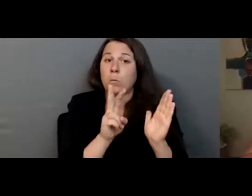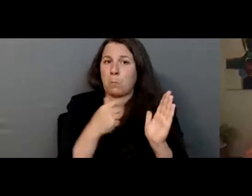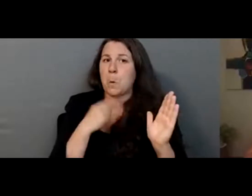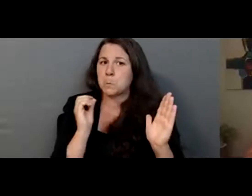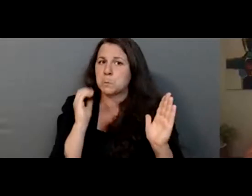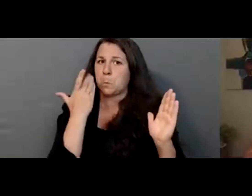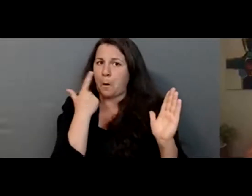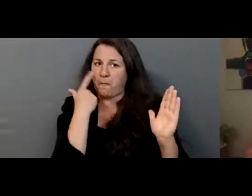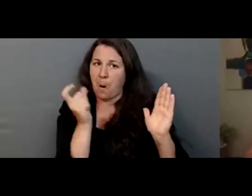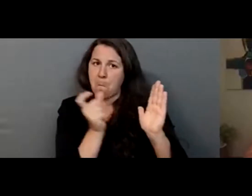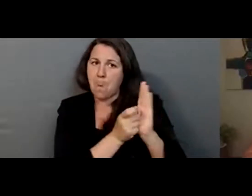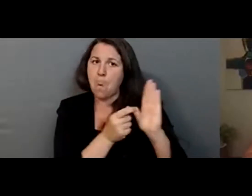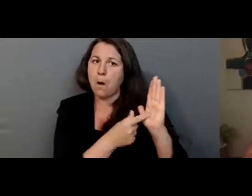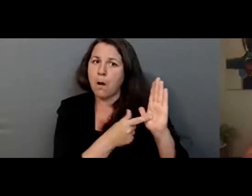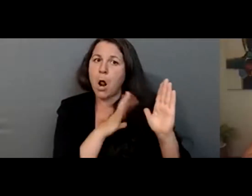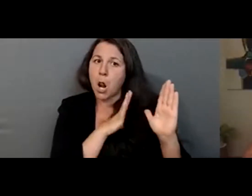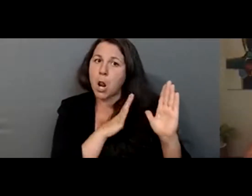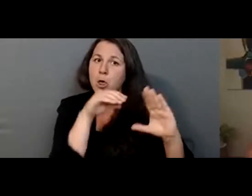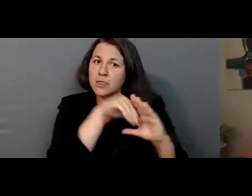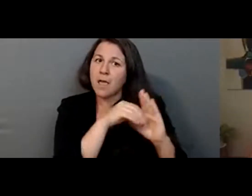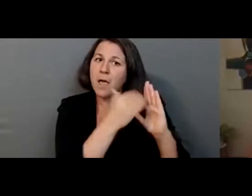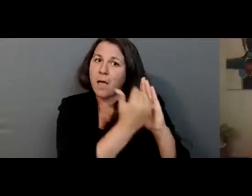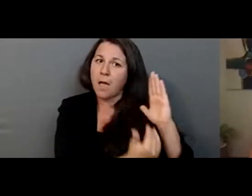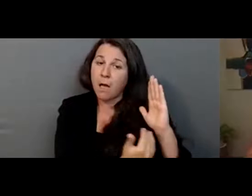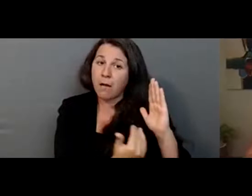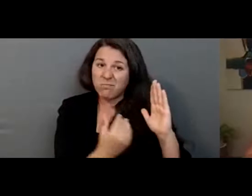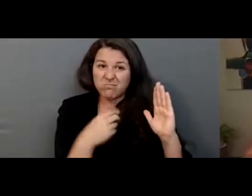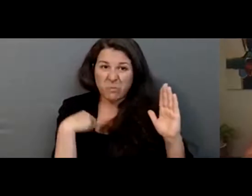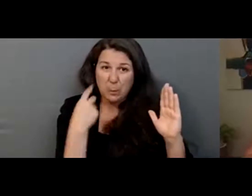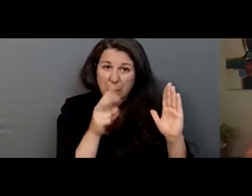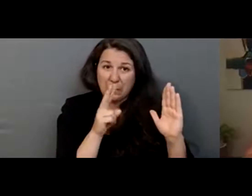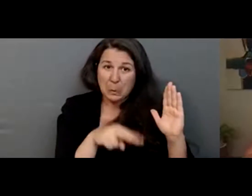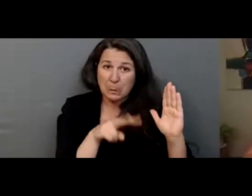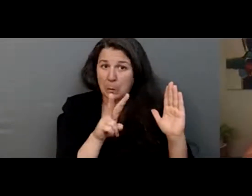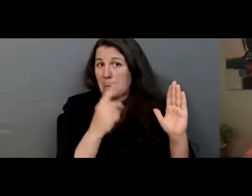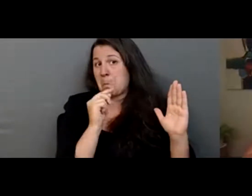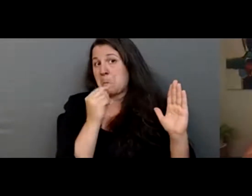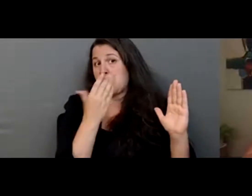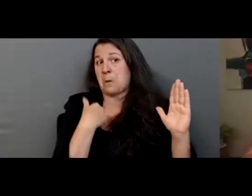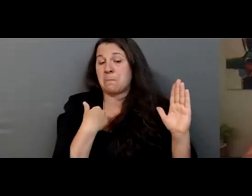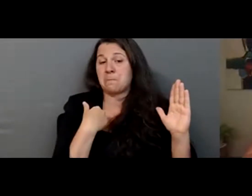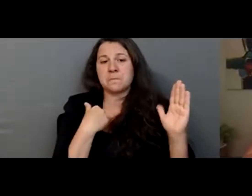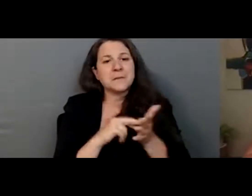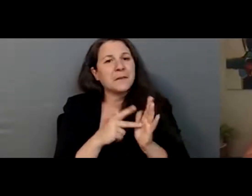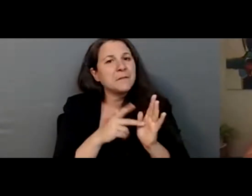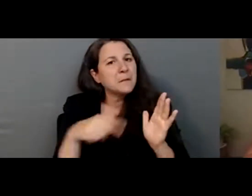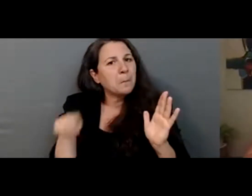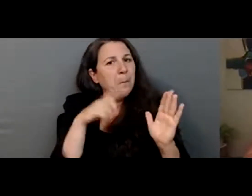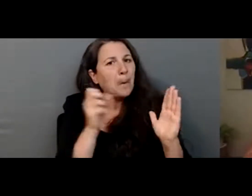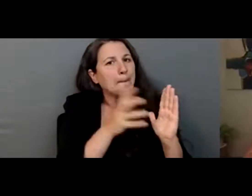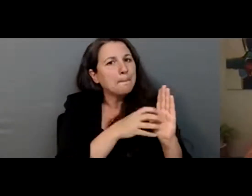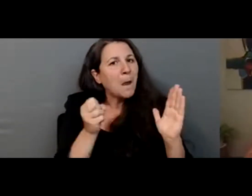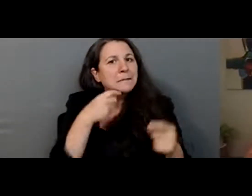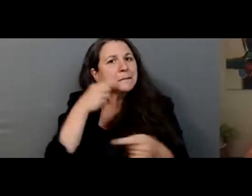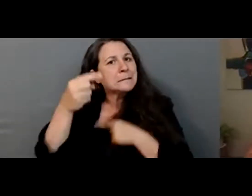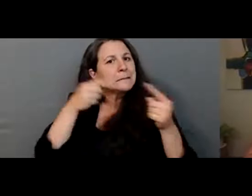quand j'ai vu que le terme était dans la banque terminologique depuis 2002. Donc, bref, ne pas se gêner trop pour l'utiliser. C'est